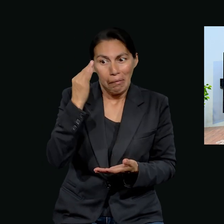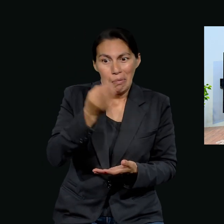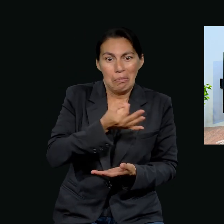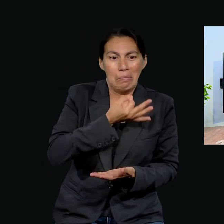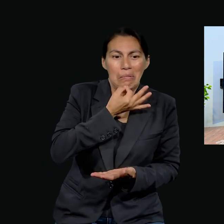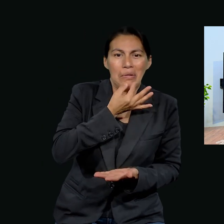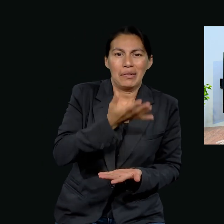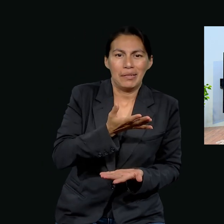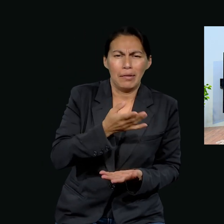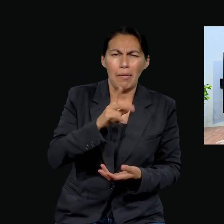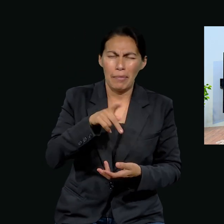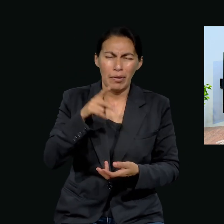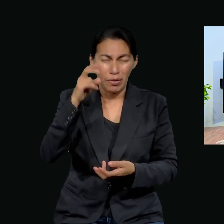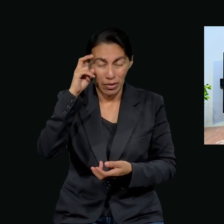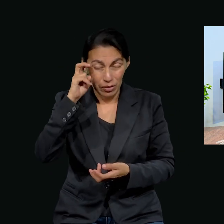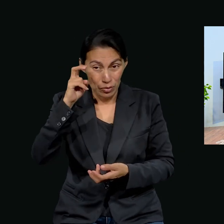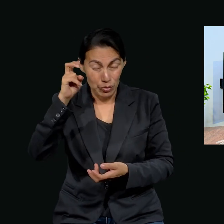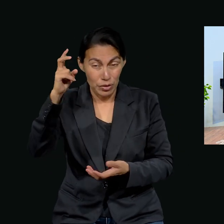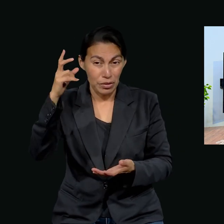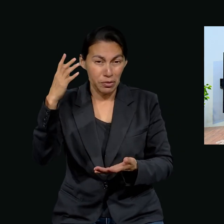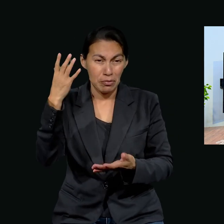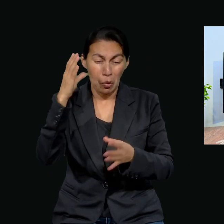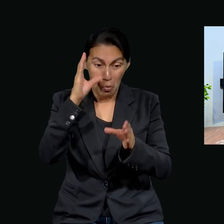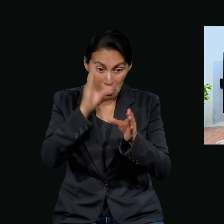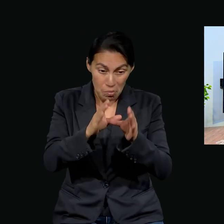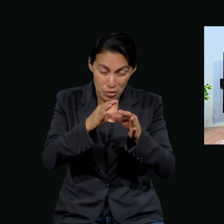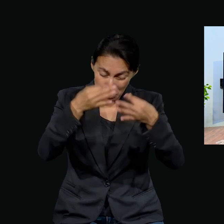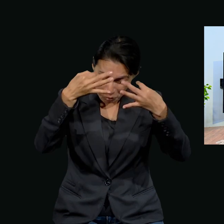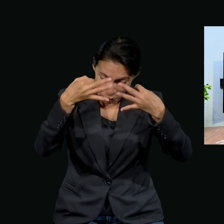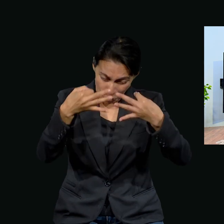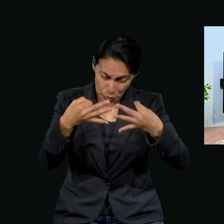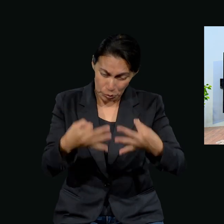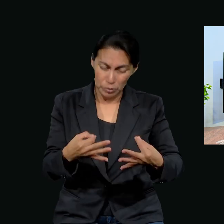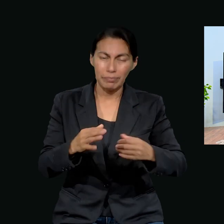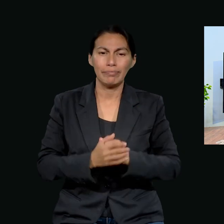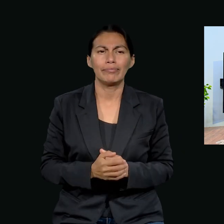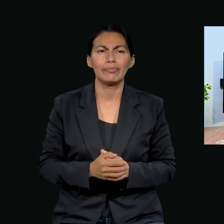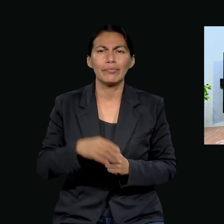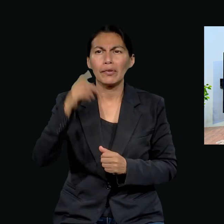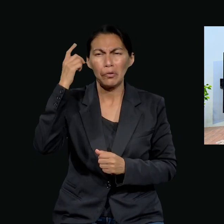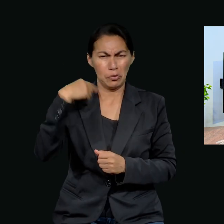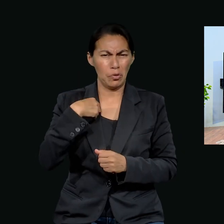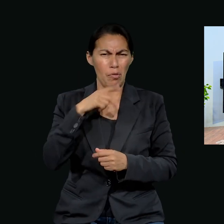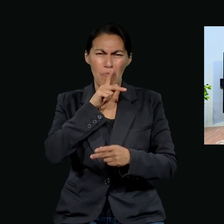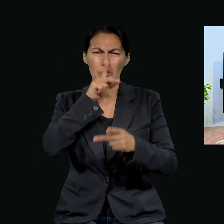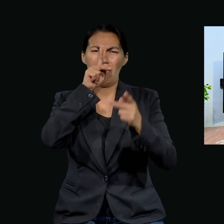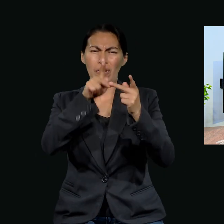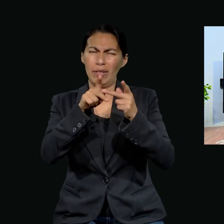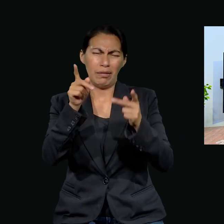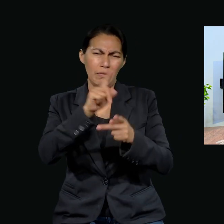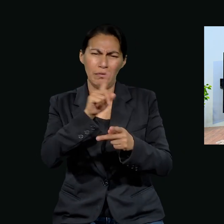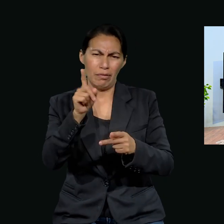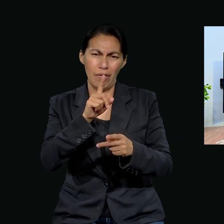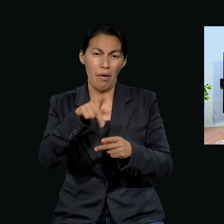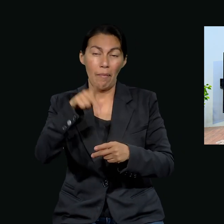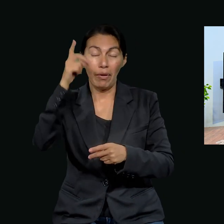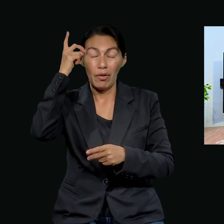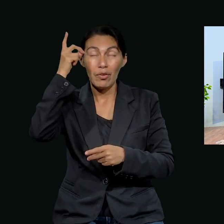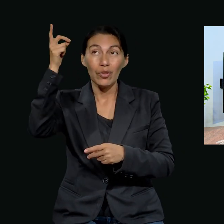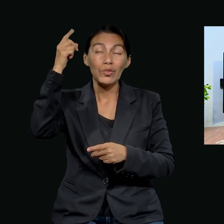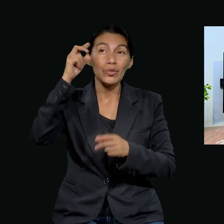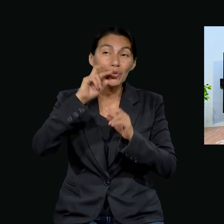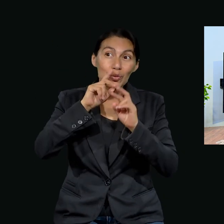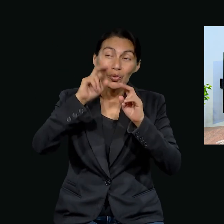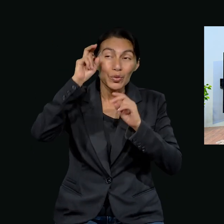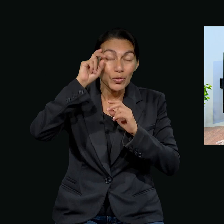se cumplió proféticamente. Yo no aspiro a que me den el título de profeta, pero Dios habla por sueños y habló en este caso.